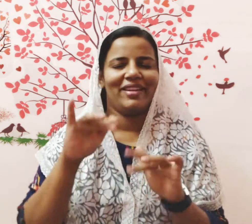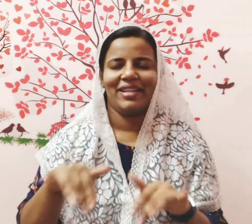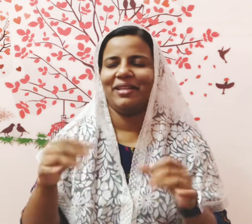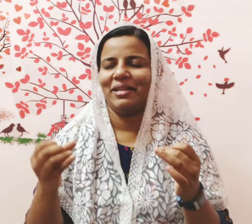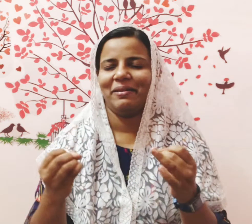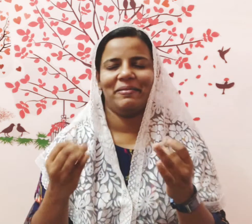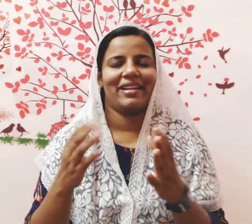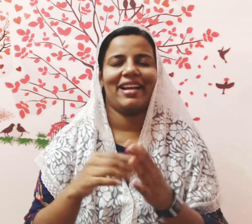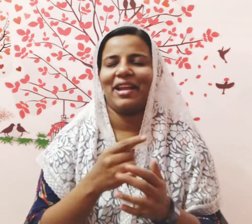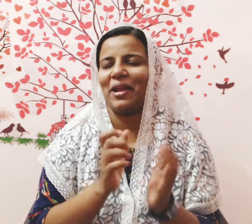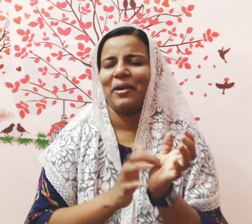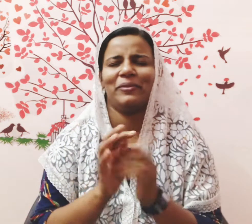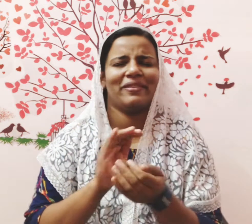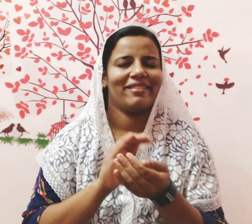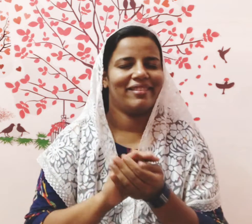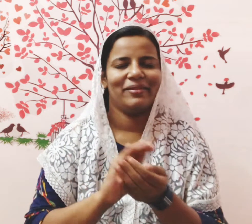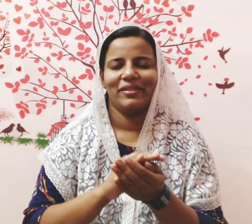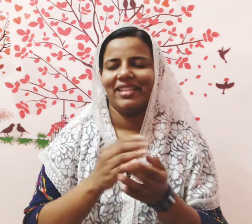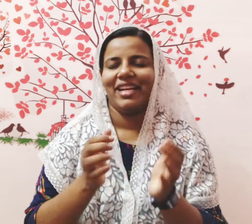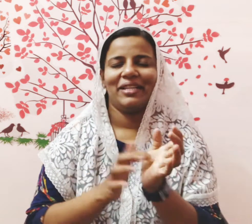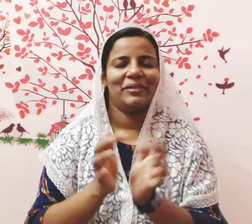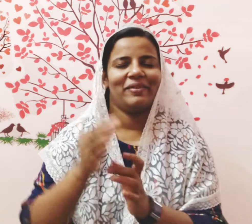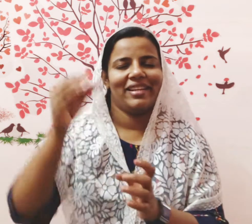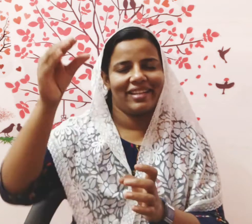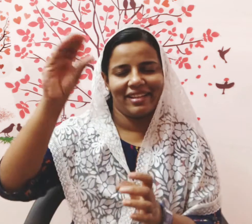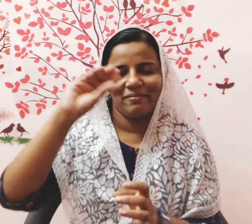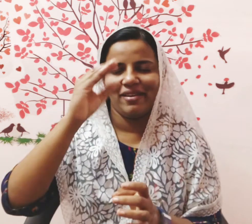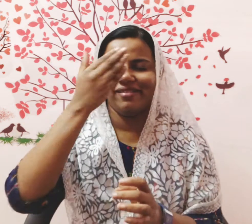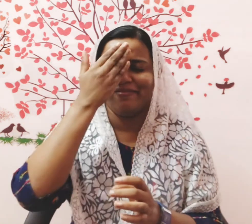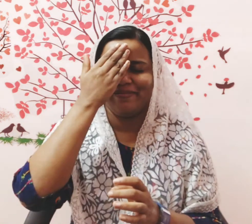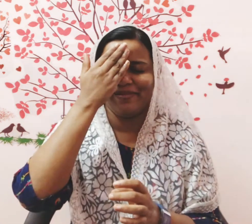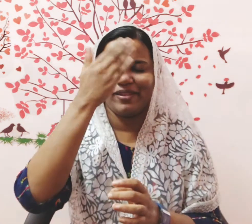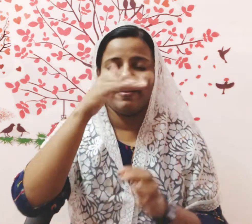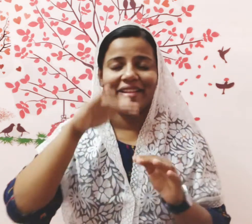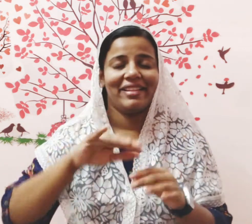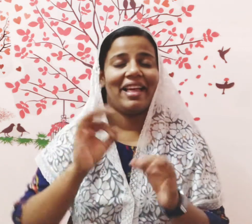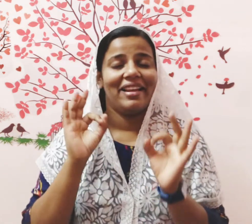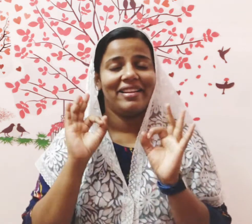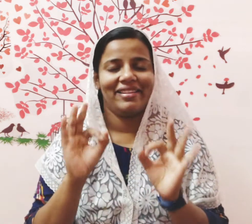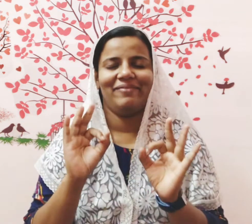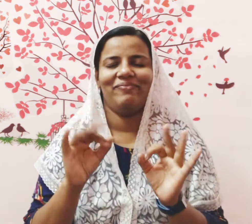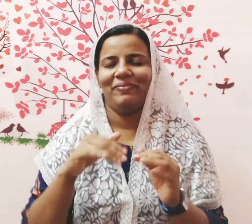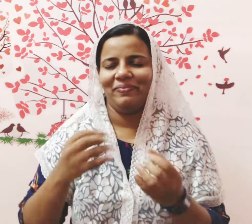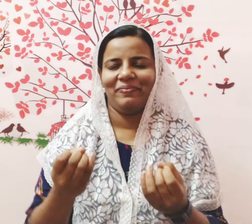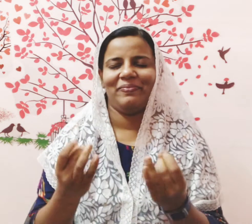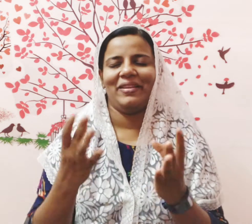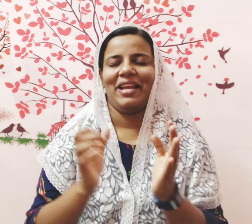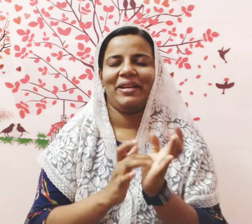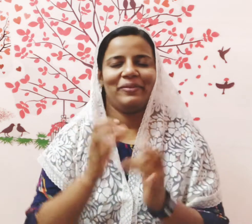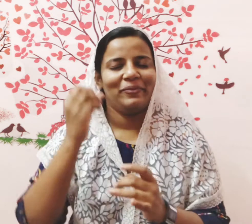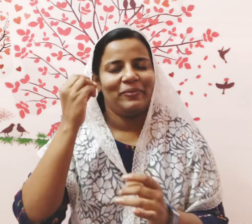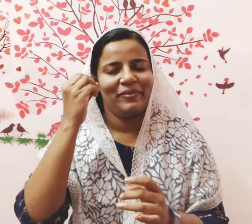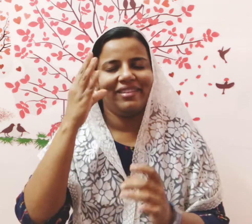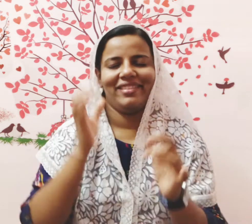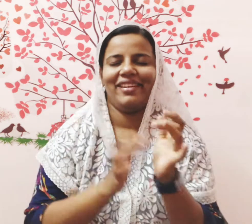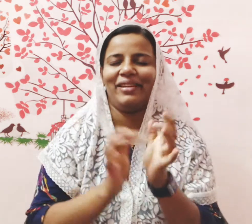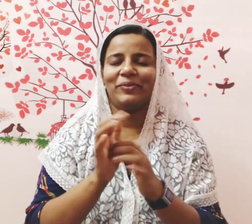കഴിഞ്ഞ പകൽക്കാലം മുഴുവൻ ഞങ്ങളെ കാത്തുപരിപാലിച്ച കർത്താവിൻ്റെ കൃപയ്ക്കായിട്ട് സ്തോത്രം ചെയ്യുന്നു. ഈ മനോഹരമായ പ്രഭാതത്തിൽ ഞങ്ങൾ കുണർന്ന് കർത്താവിനെ